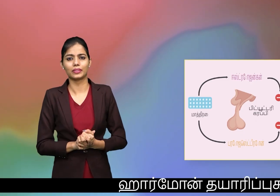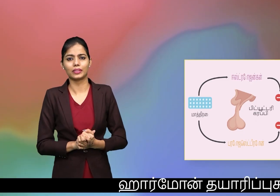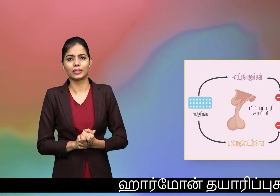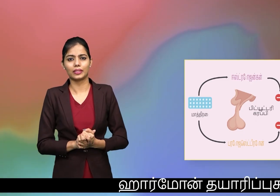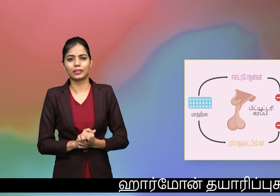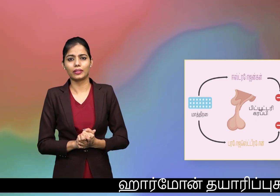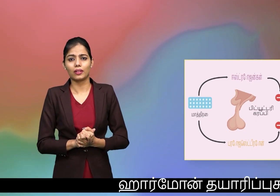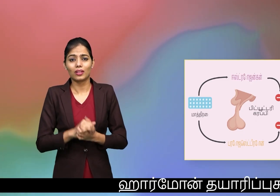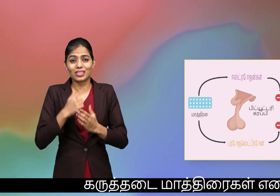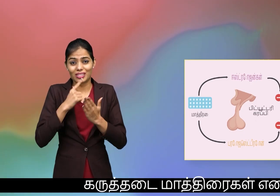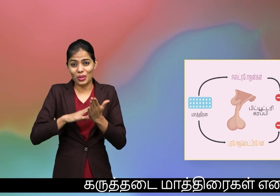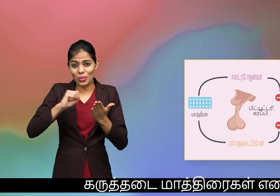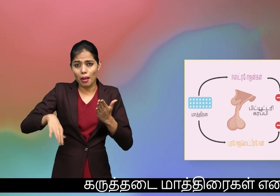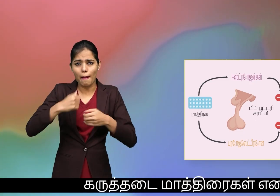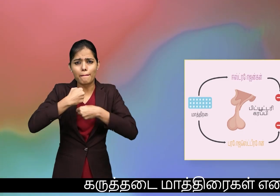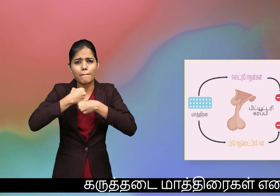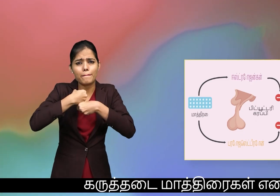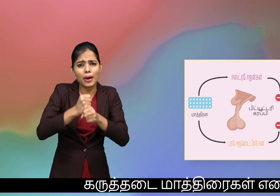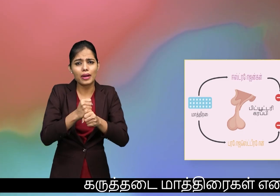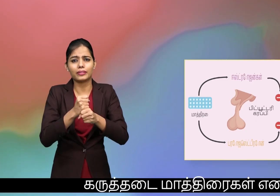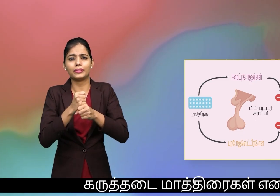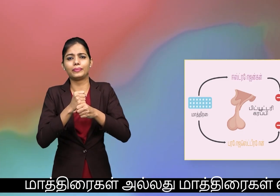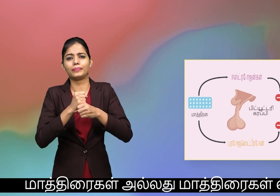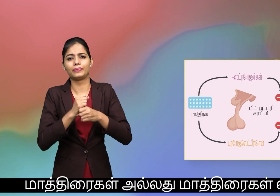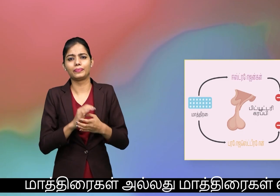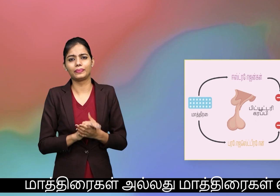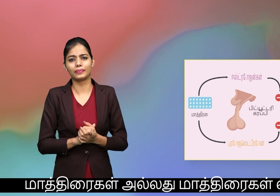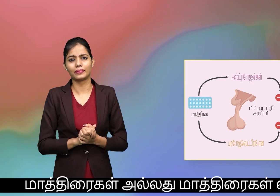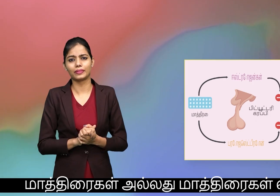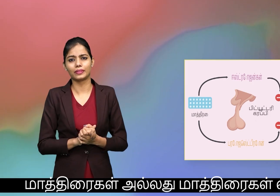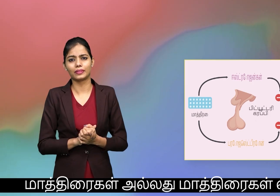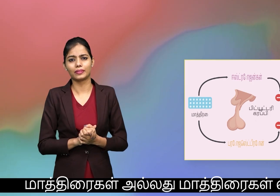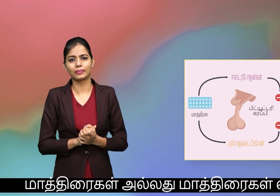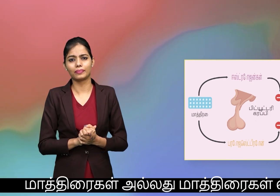ஹார்மோன் தயாரிப்புகள் கருத்தடை மாத்திரைகள் எனப்படும் மாத்திரைகள் வடிவில் உள்ளன.